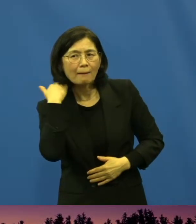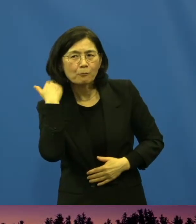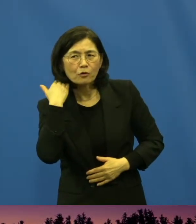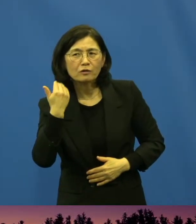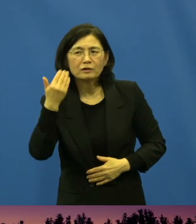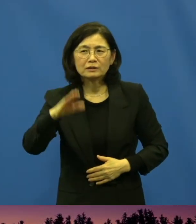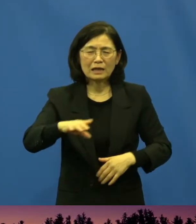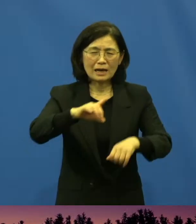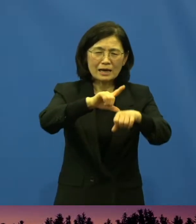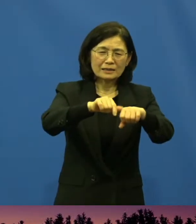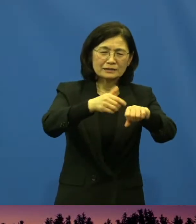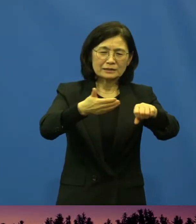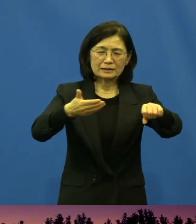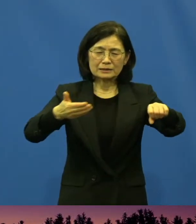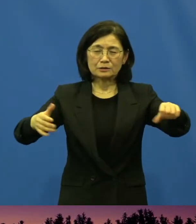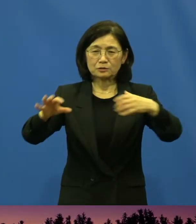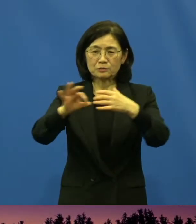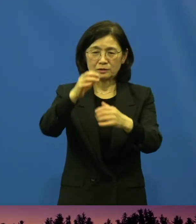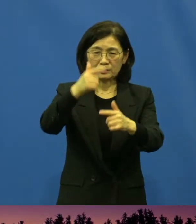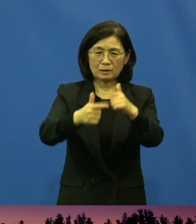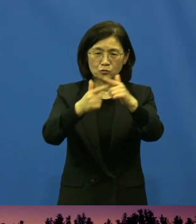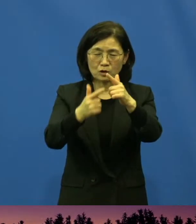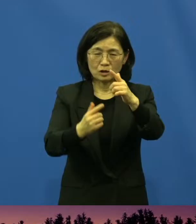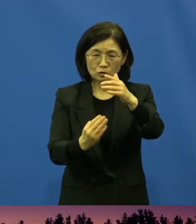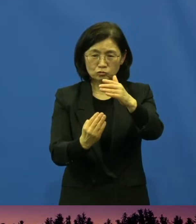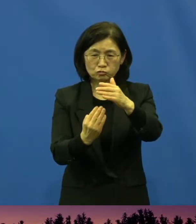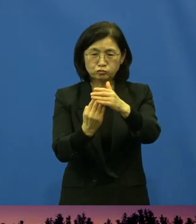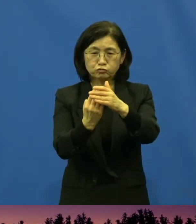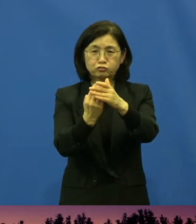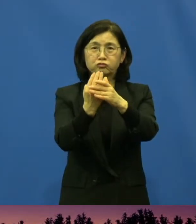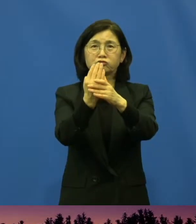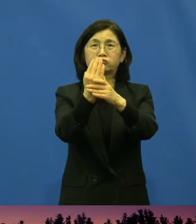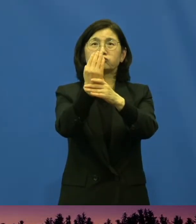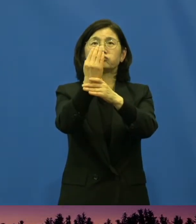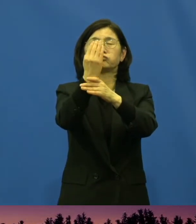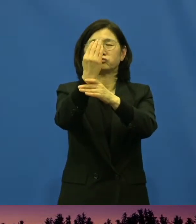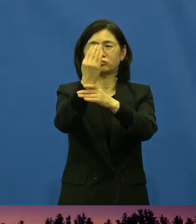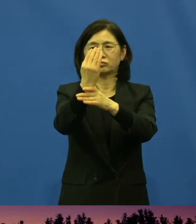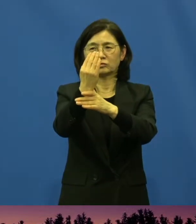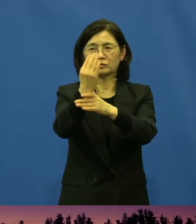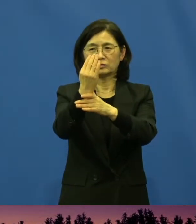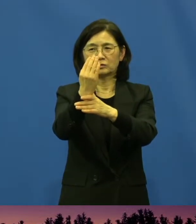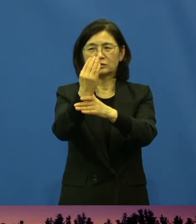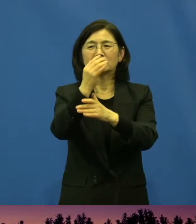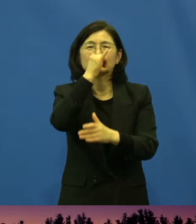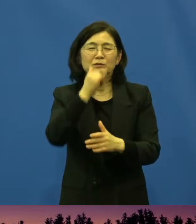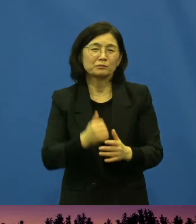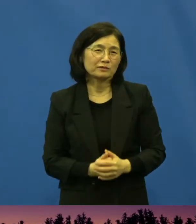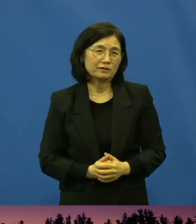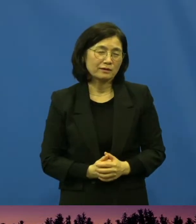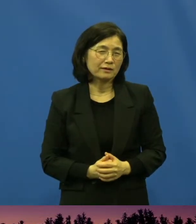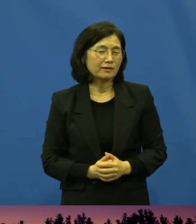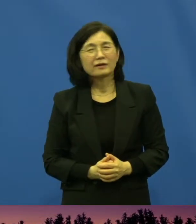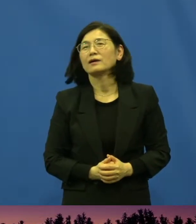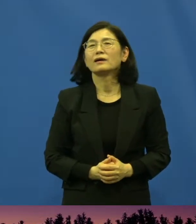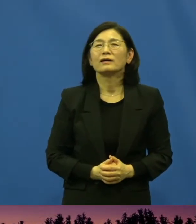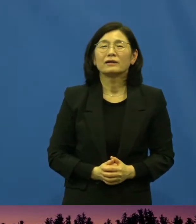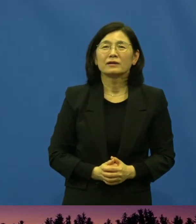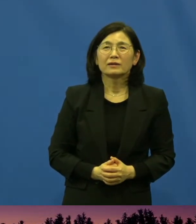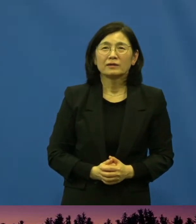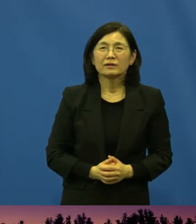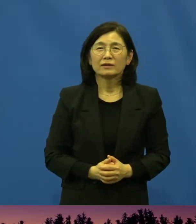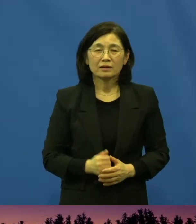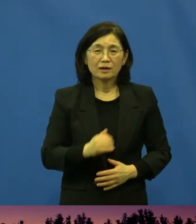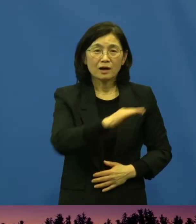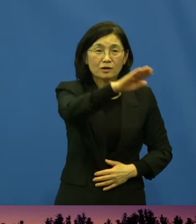지나서 가보면 그게 쏙 자라나 있어요. 생명이기 때문에 그런 거죠. 여러분 안에 그런 역사가 지금도